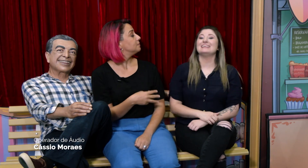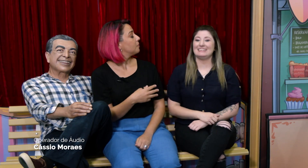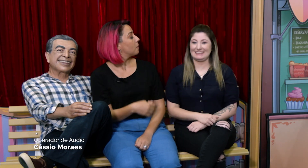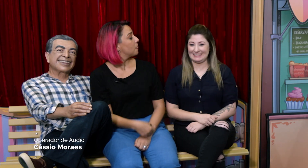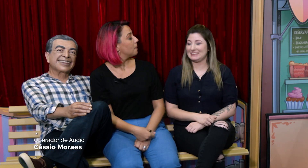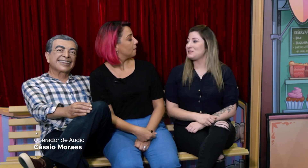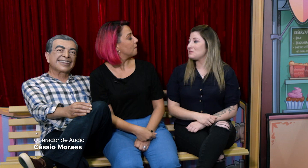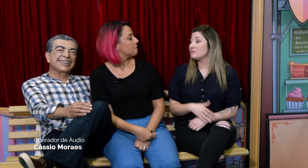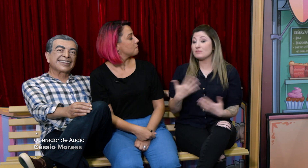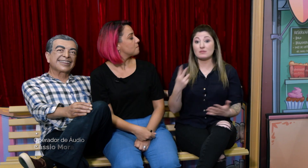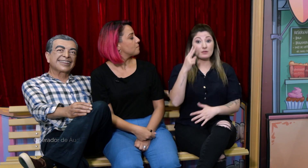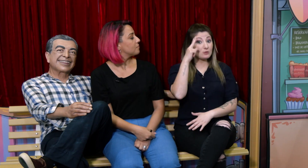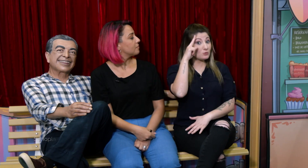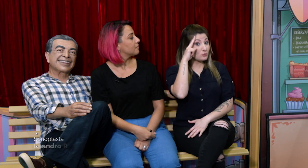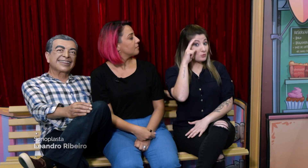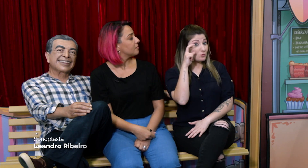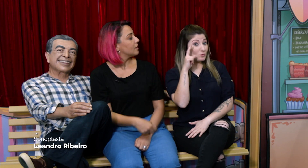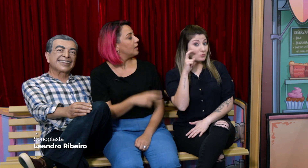Magali.